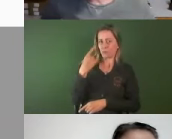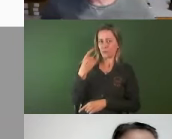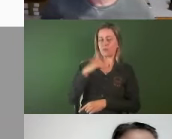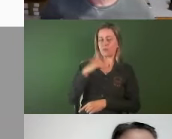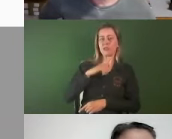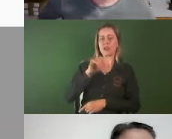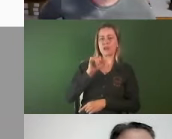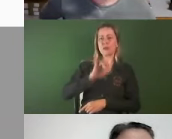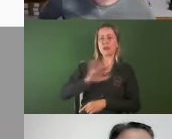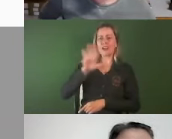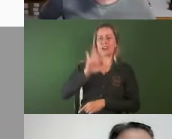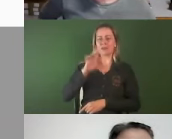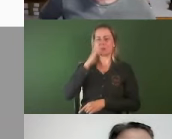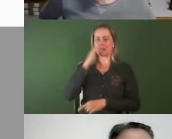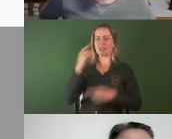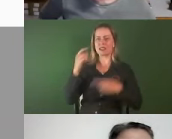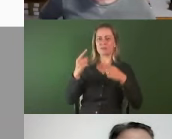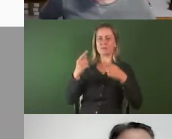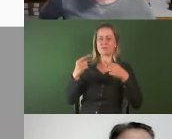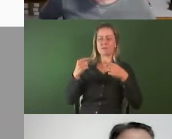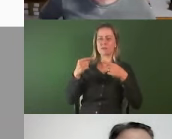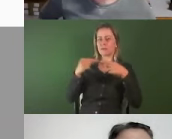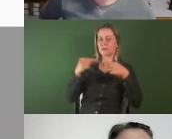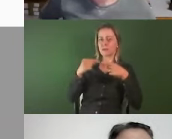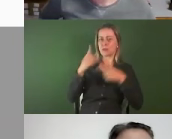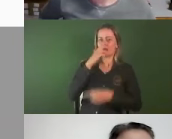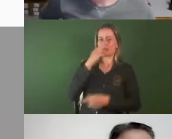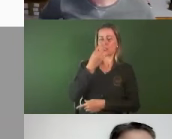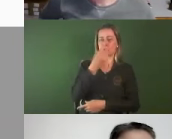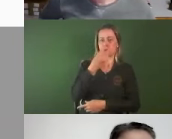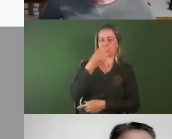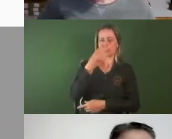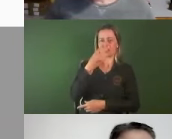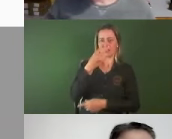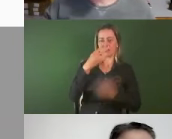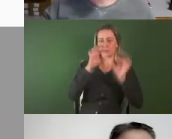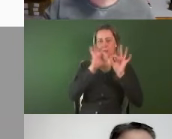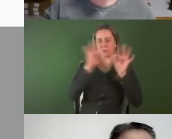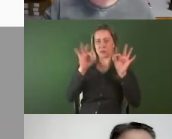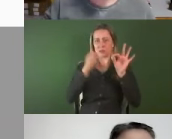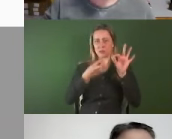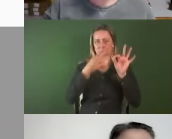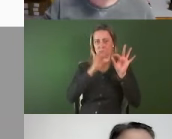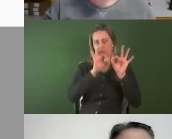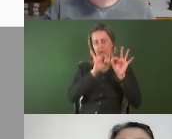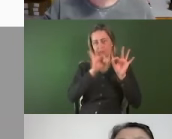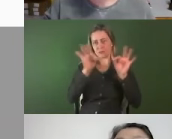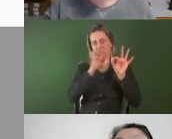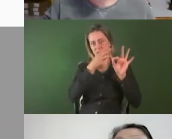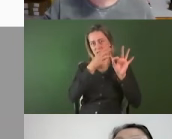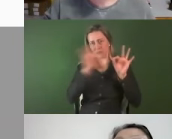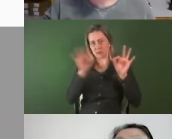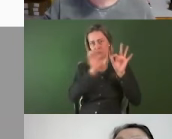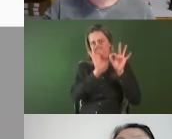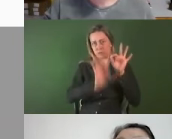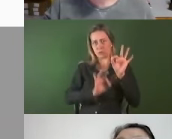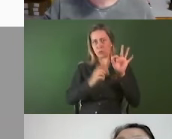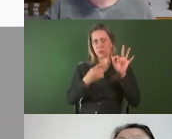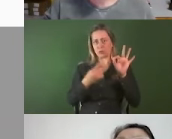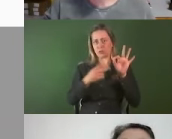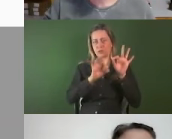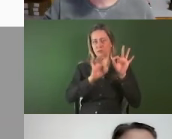muito próximo do que é a fotografia no formato 2x3, né? Essas 100 vistas foram divididas em temáticas, né?